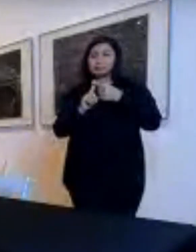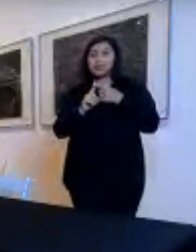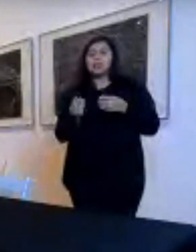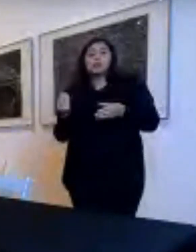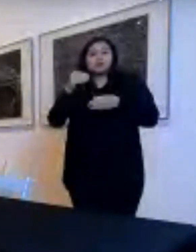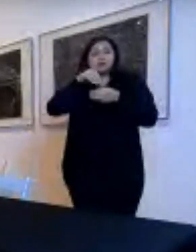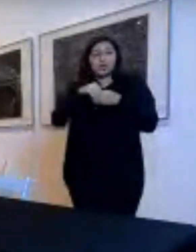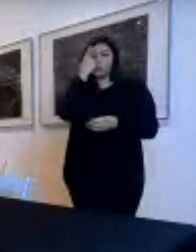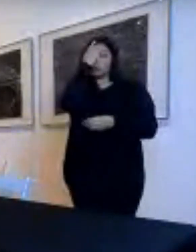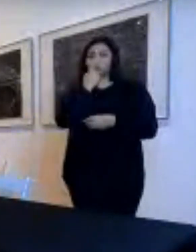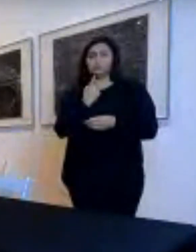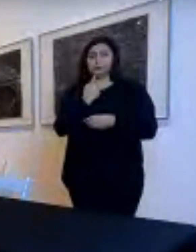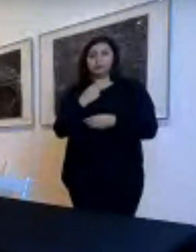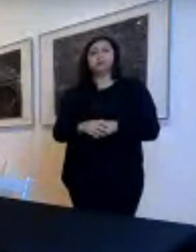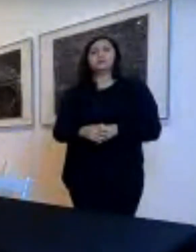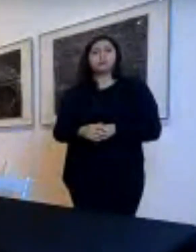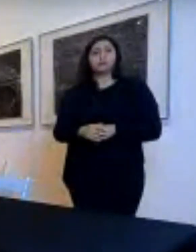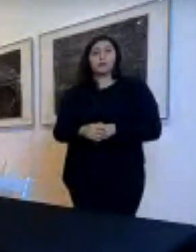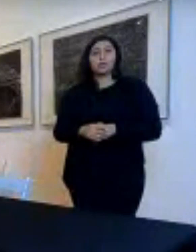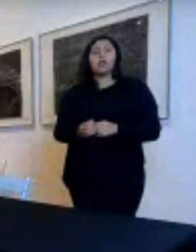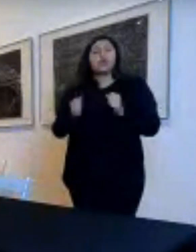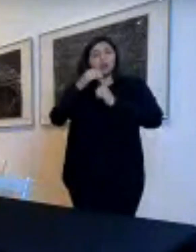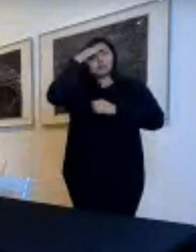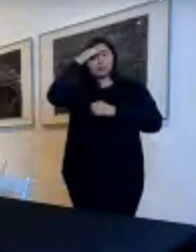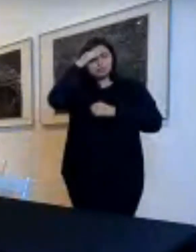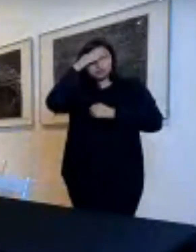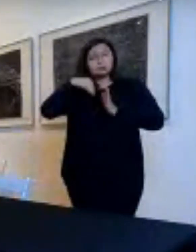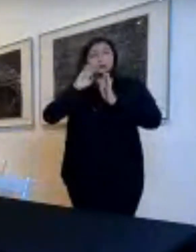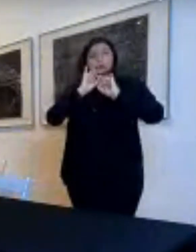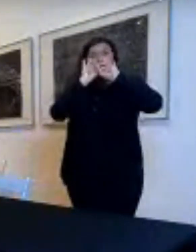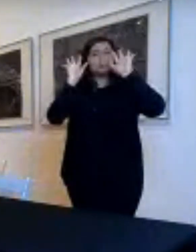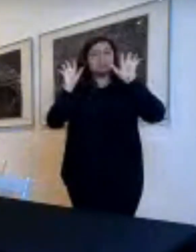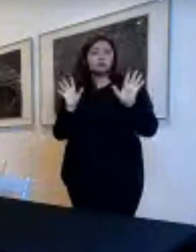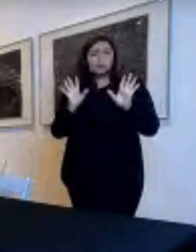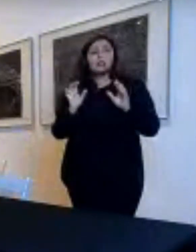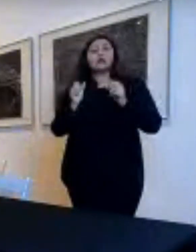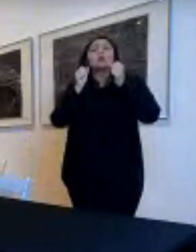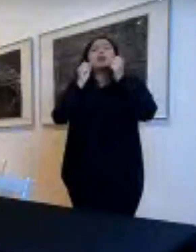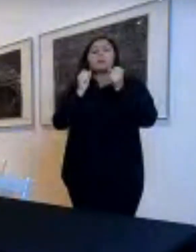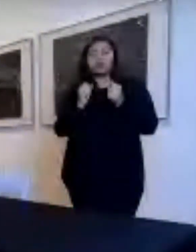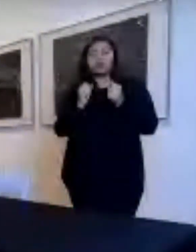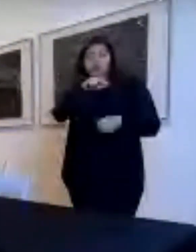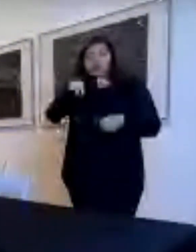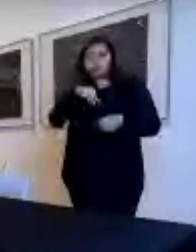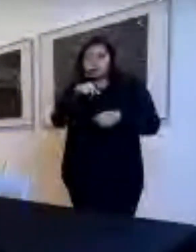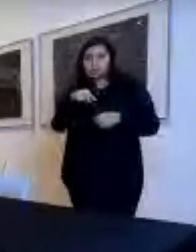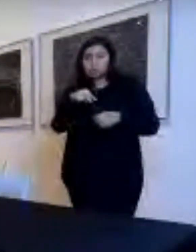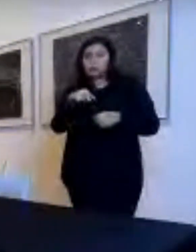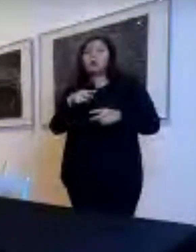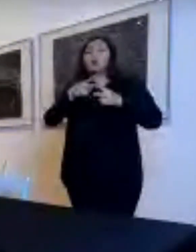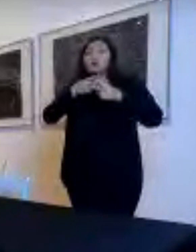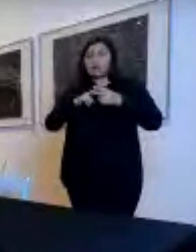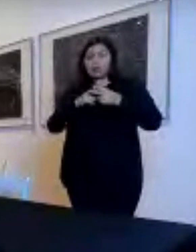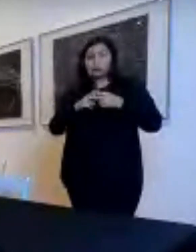partir de esa experiencia tenemos muchísimo más claro que podemos ser un elemento articulador de esta comunidad que, al igual que en